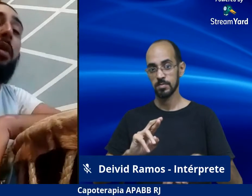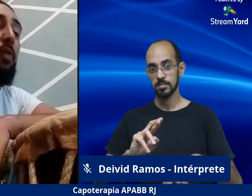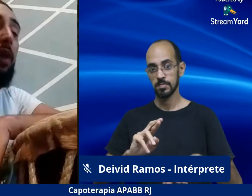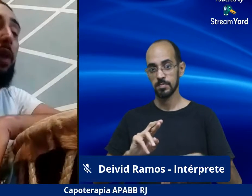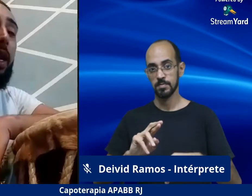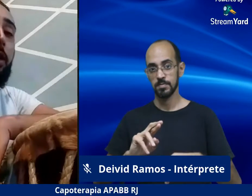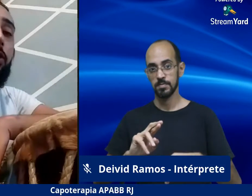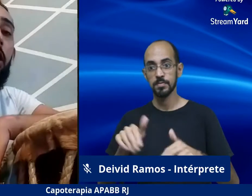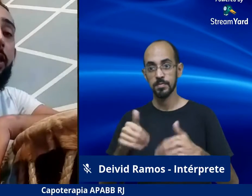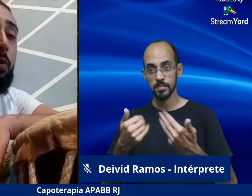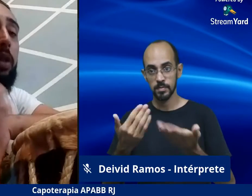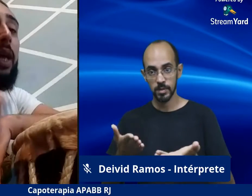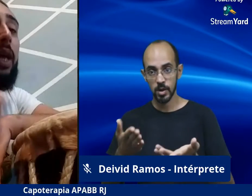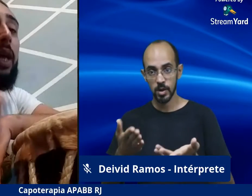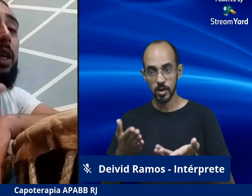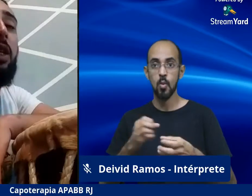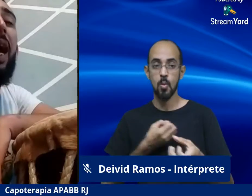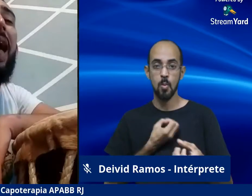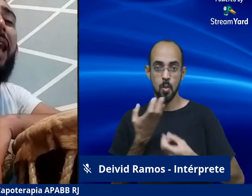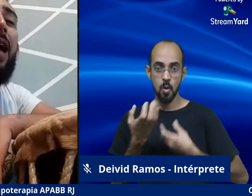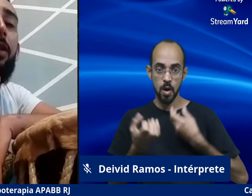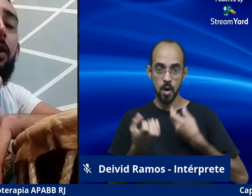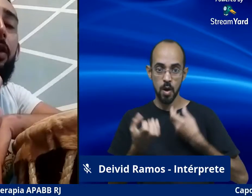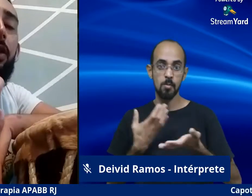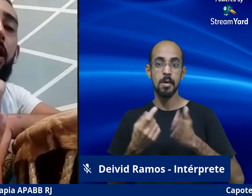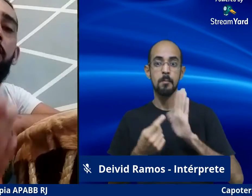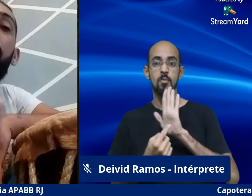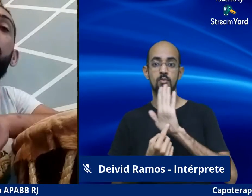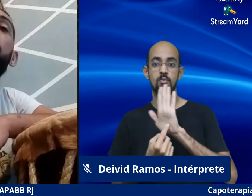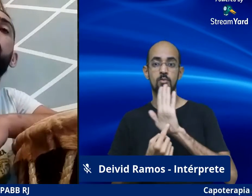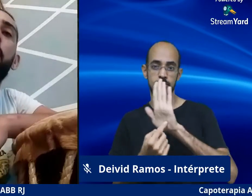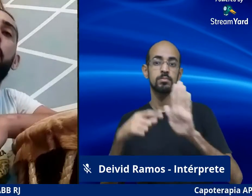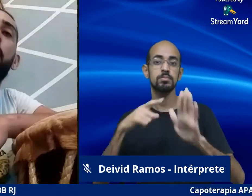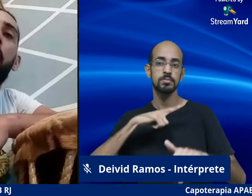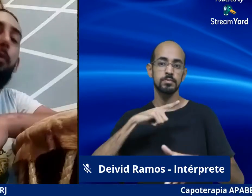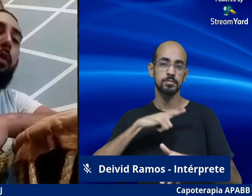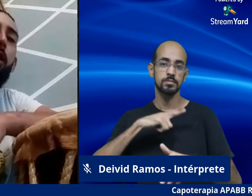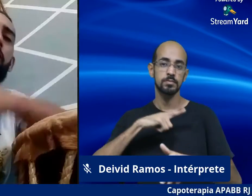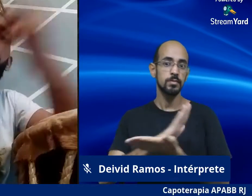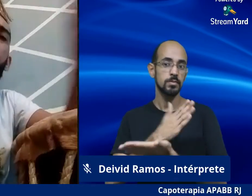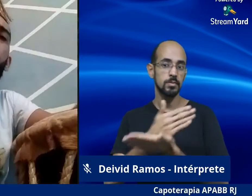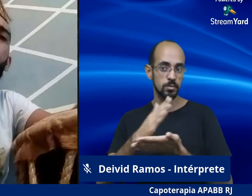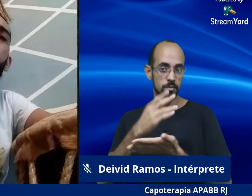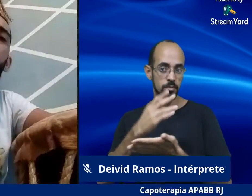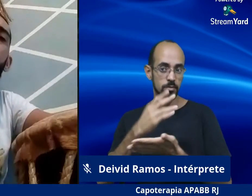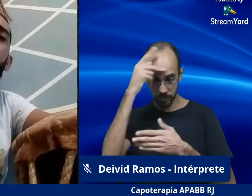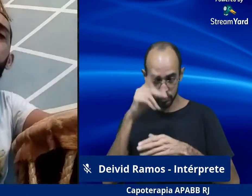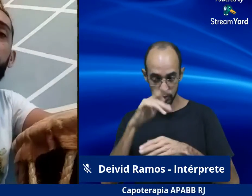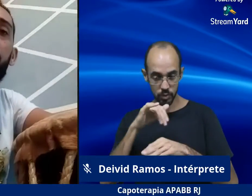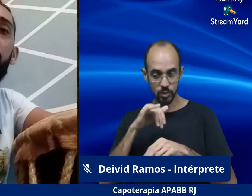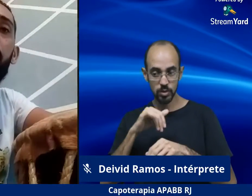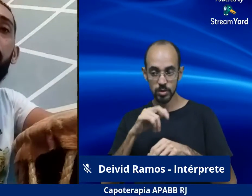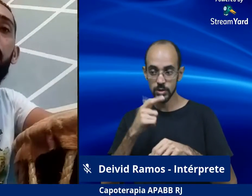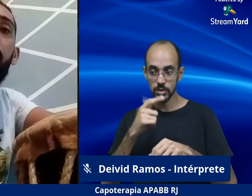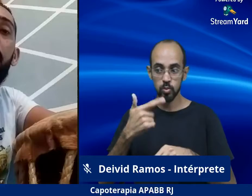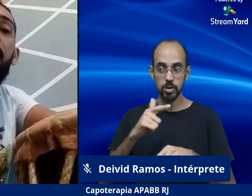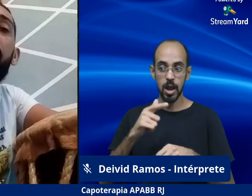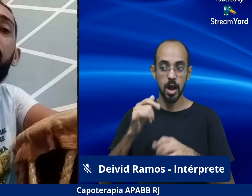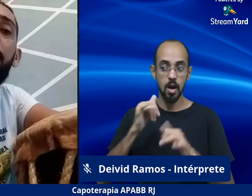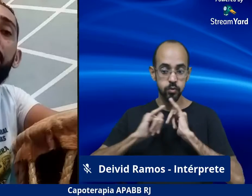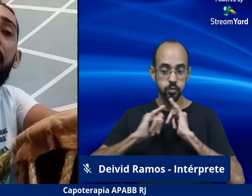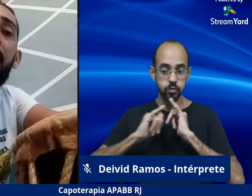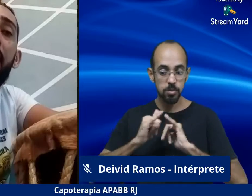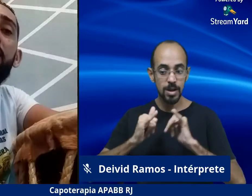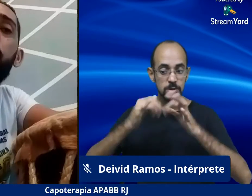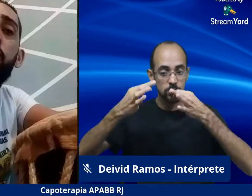o poema fala disso. Tem muita gente enganada falando sobre a capoeira, sobre o maculelê, sobre o samba, e